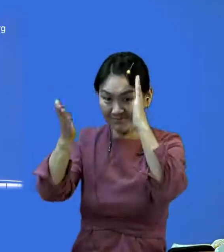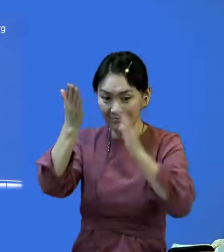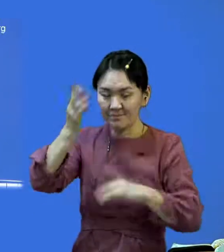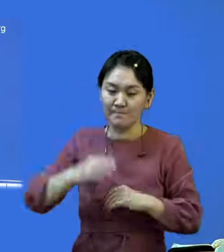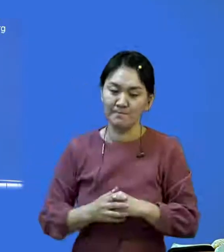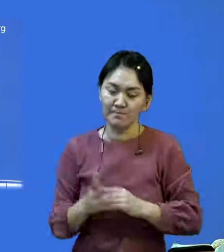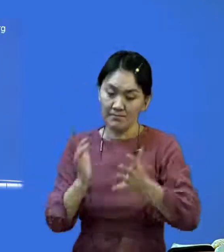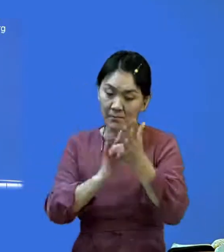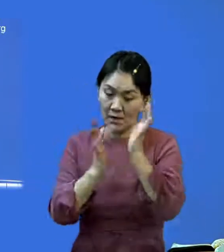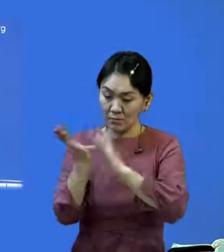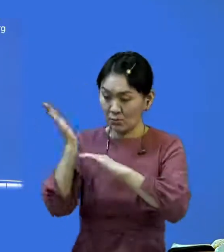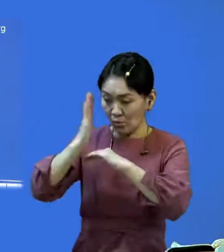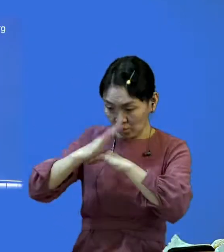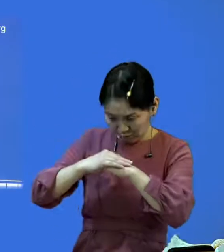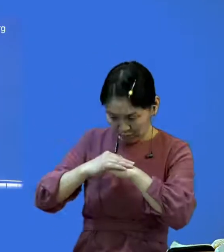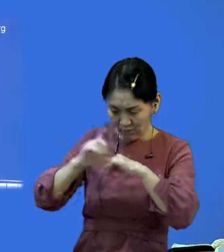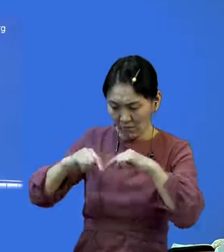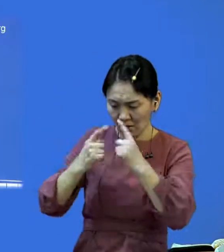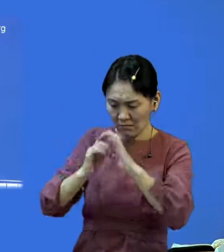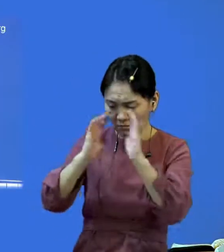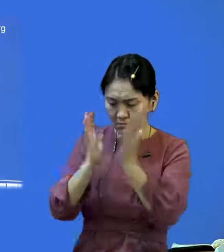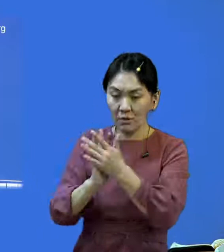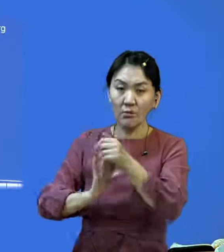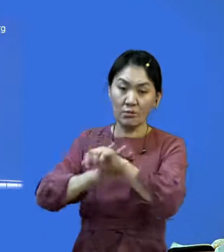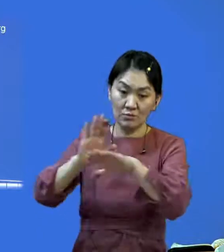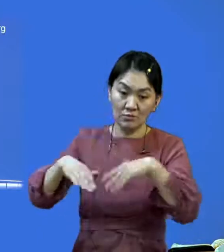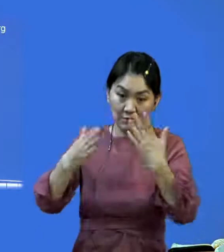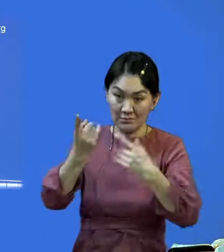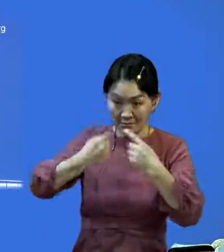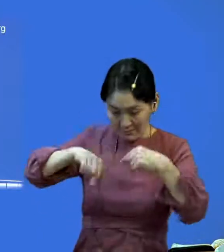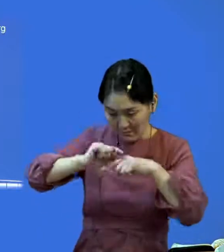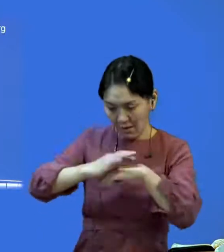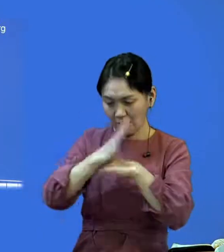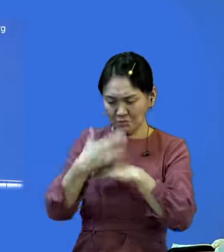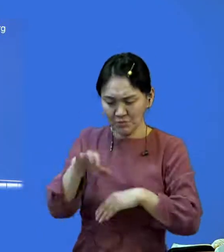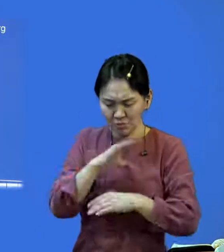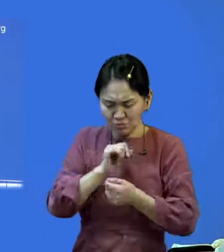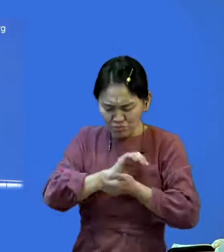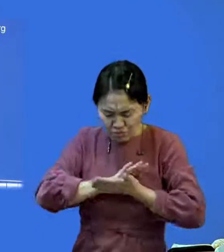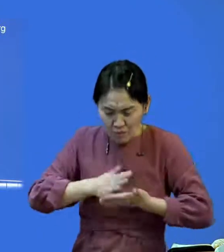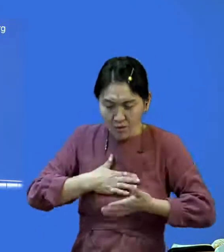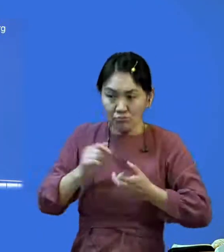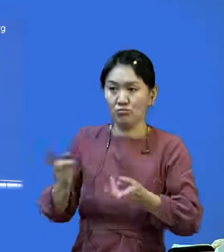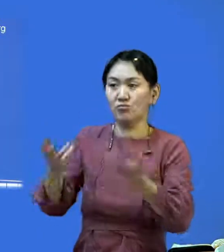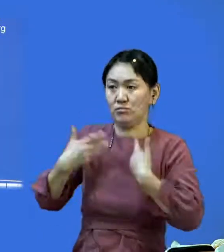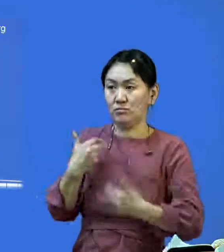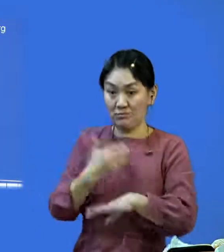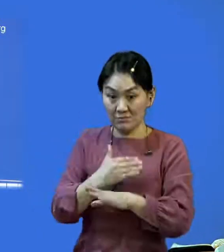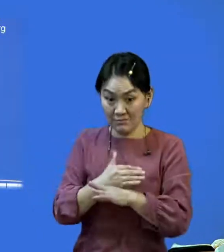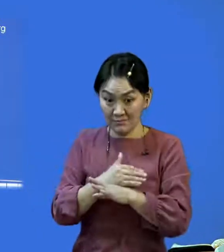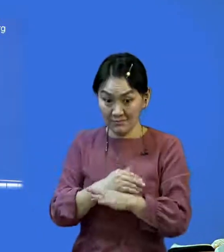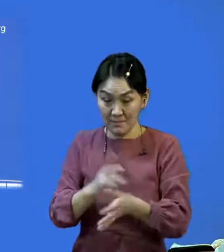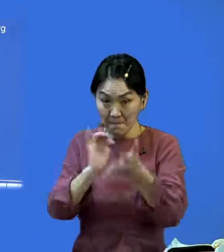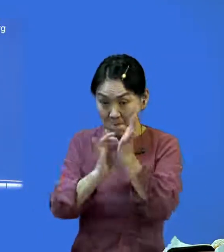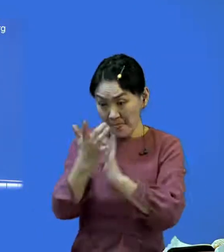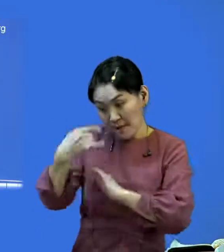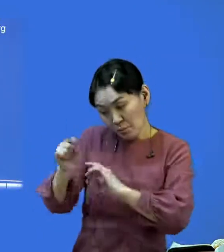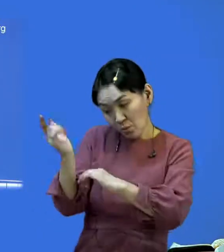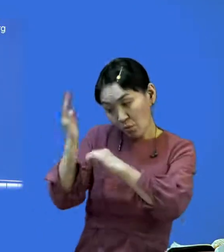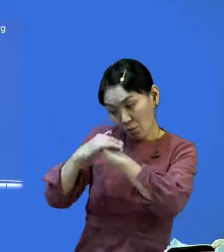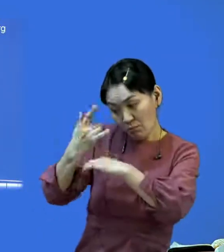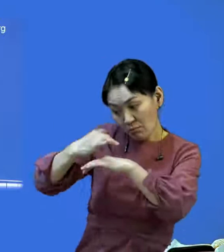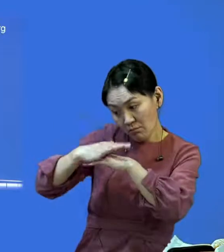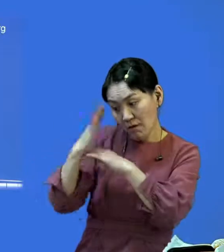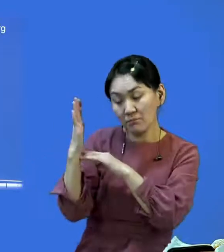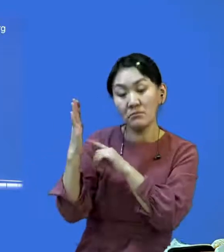эзэн үхэж гмийг маань уучилж дахин амьлж бид бүхэн шинэ амийг өгсөн. Тэгэлэр Есүс эзний үхэл ба ам